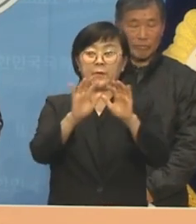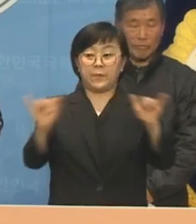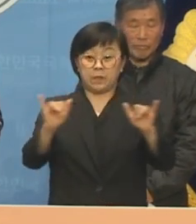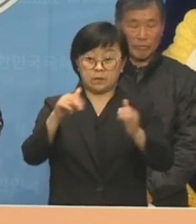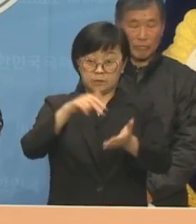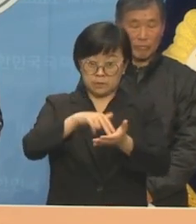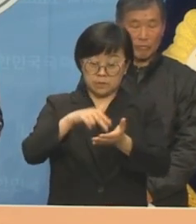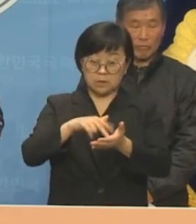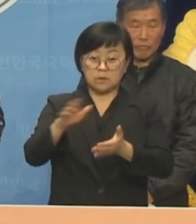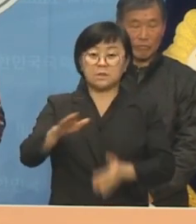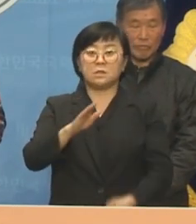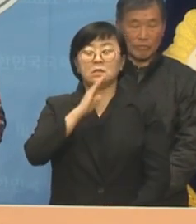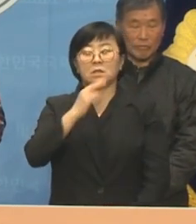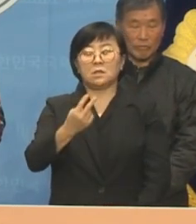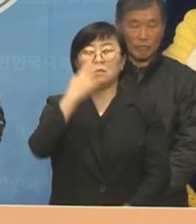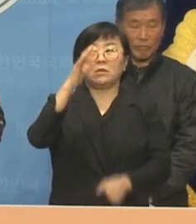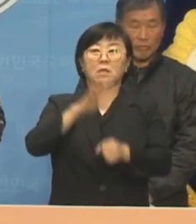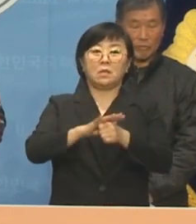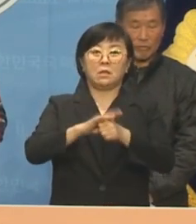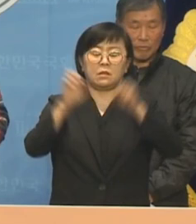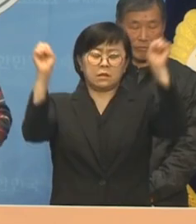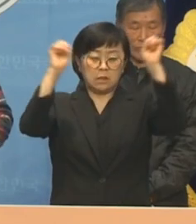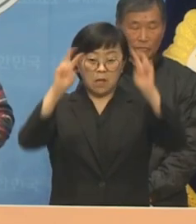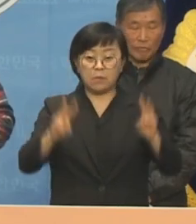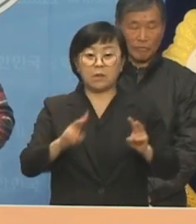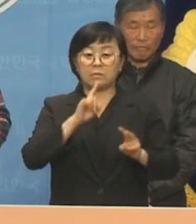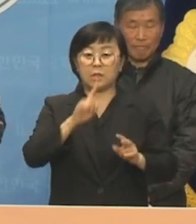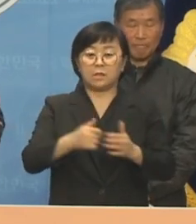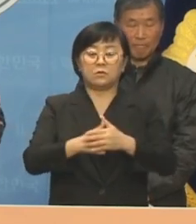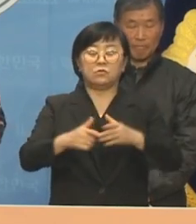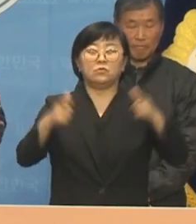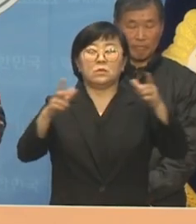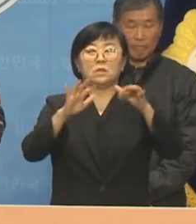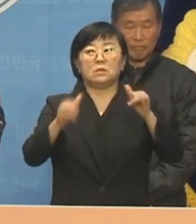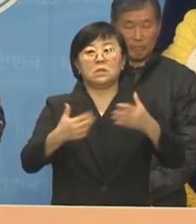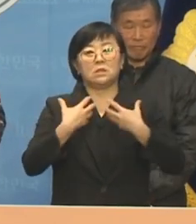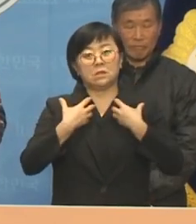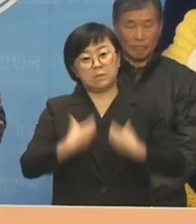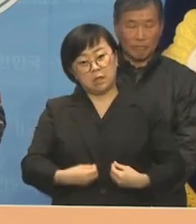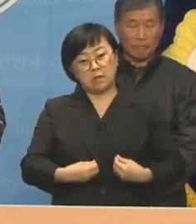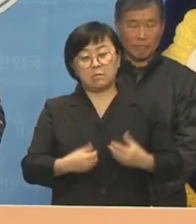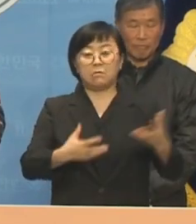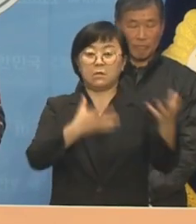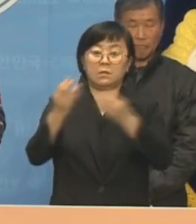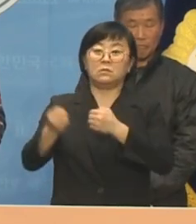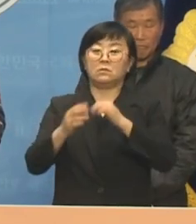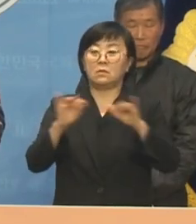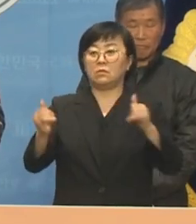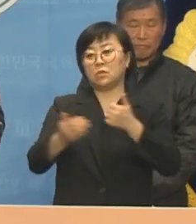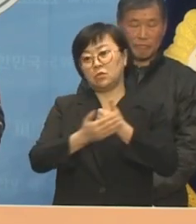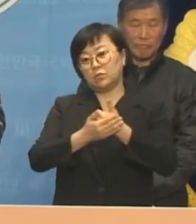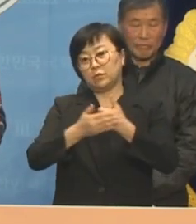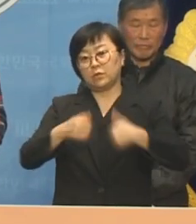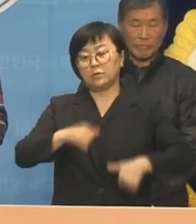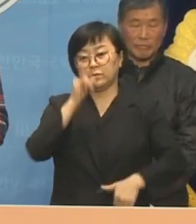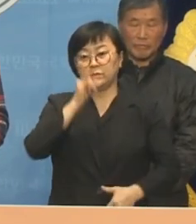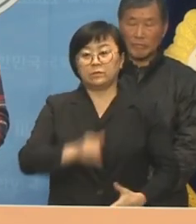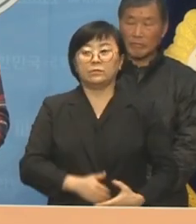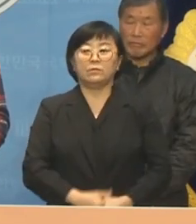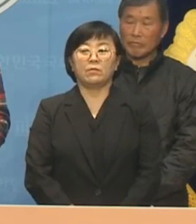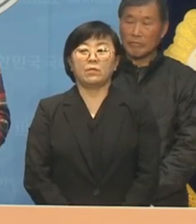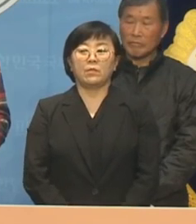사람들에게는 청천벽력과 같은 이야기여서 주민들이 시리에 빠져 있고 많은 사람들의 도움이 필요한 상태입니다.